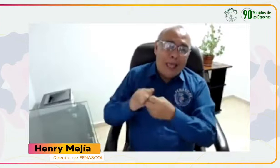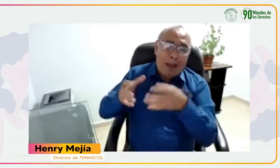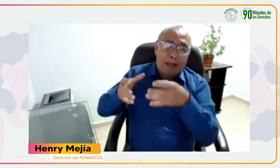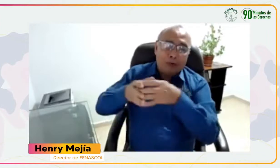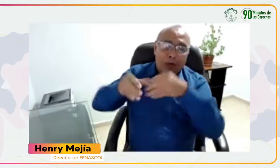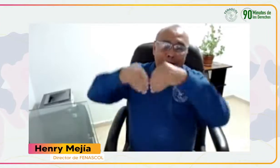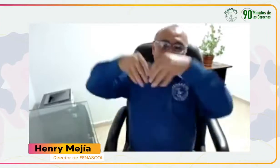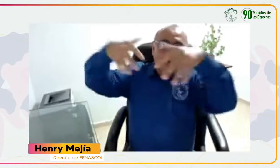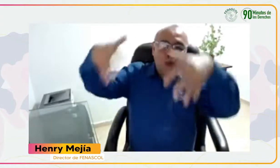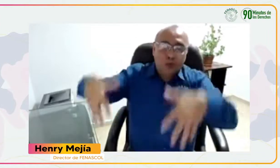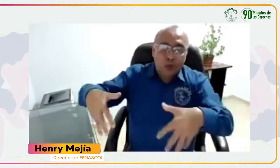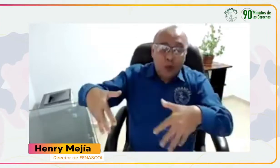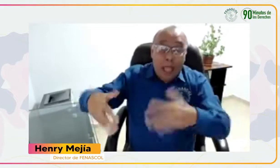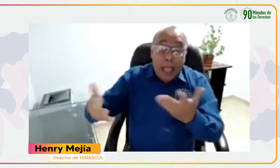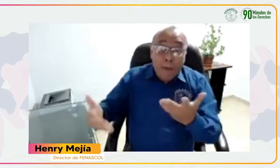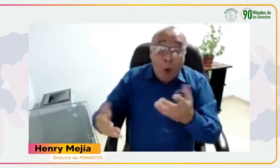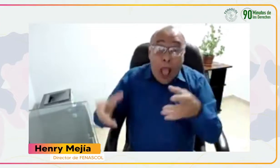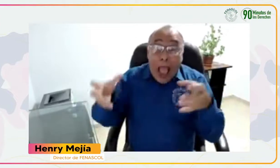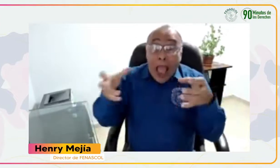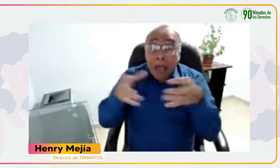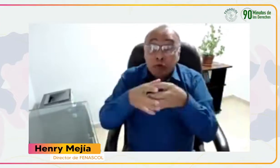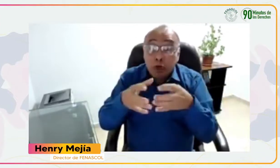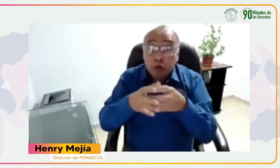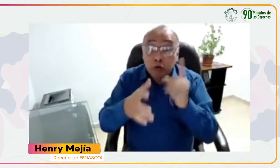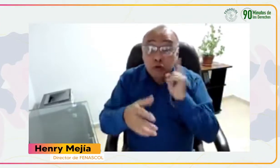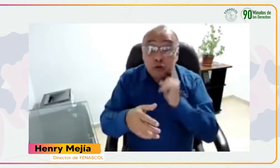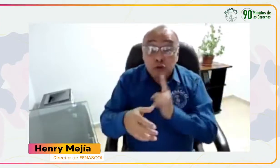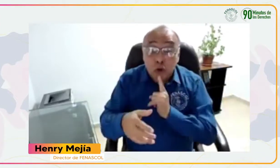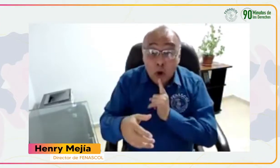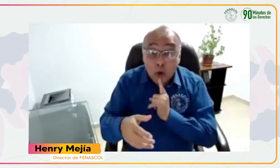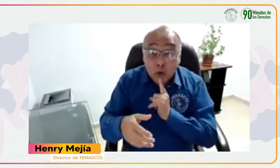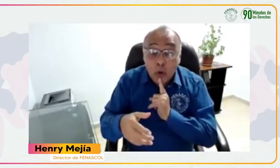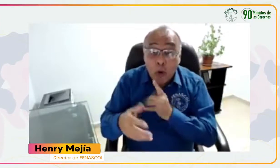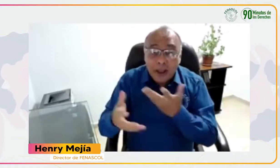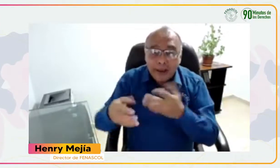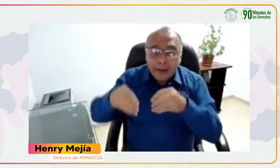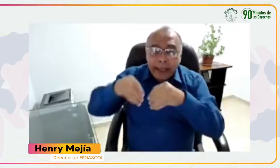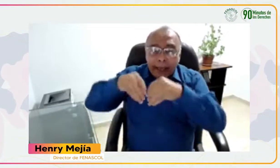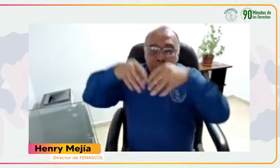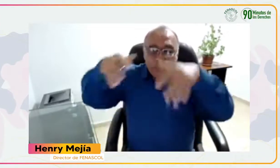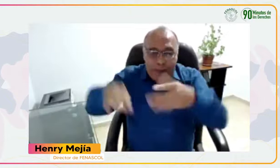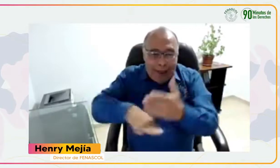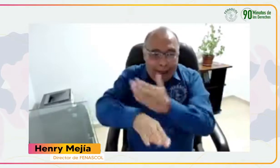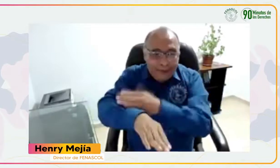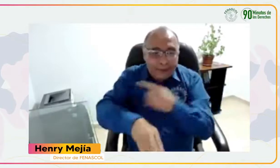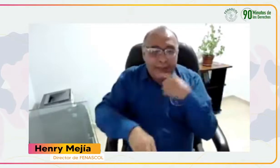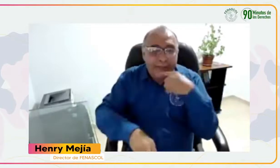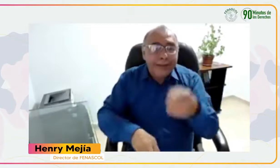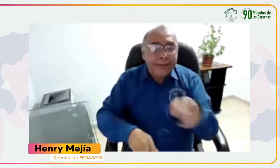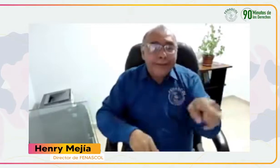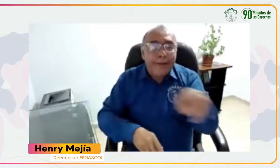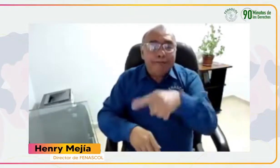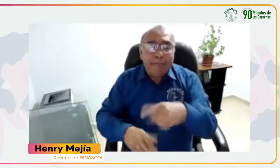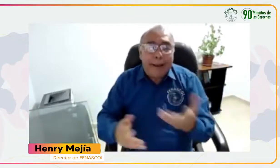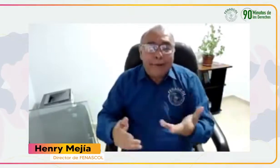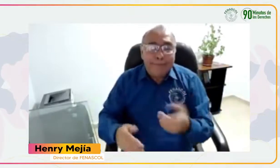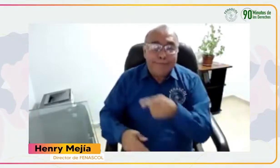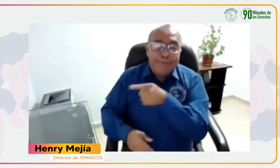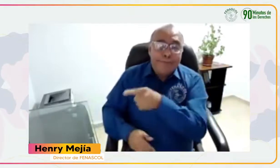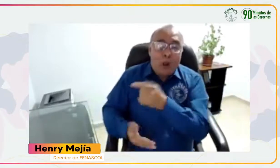pero también es problema de las asociaciones por esas estructuras que hay. Las asociaciones de personas sordas, como anteriormente ya lo decían,